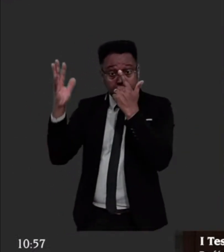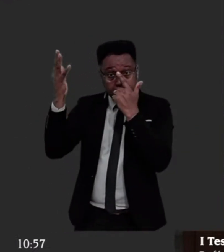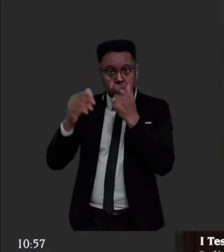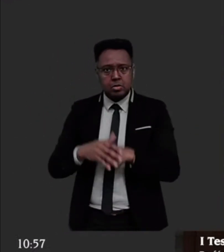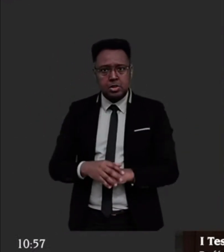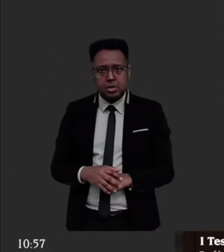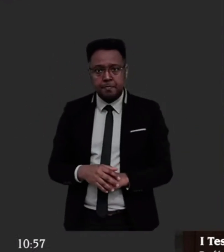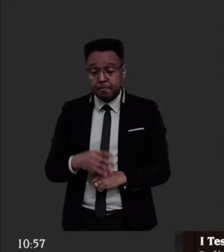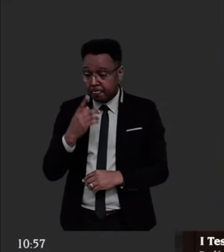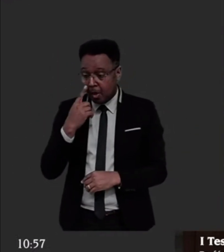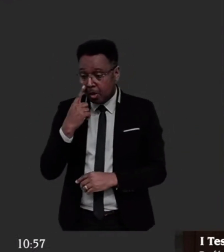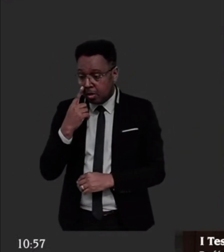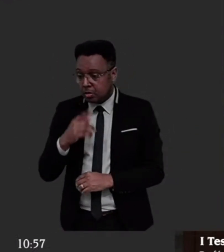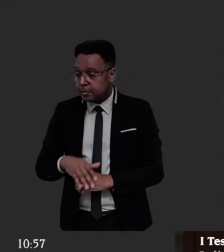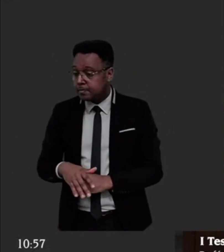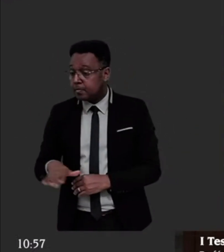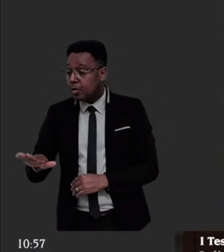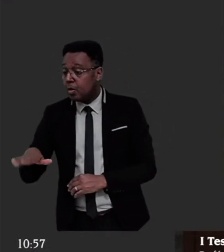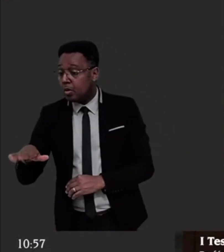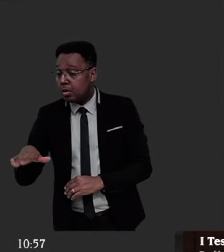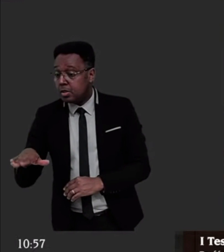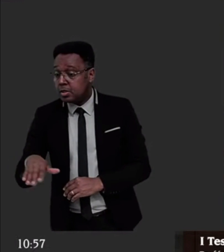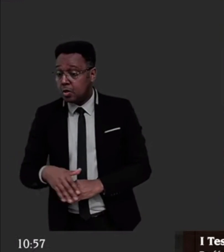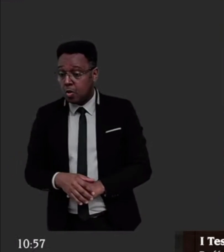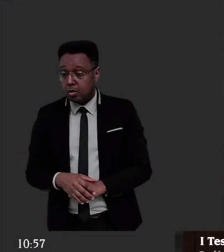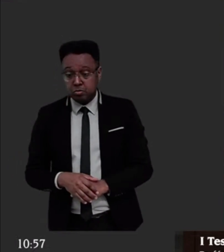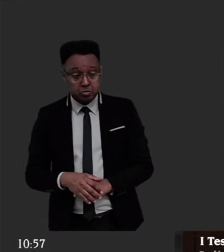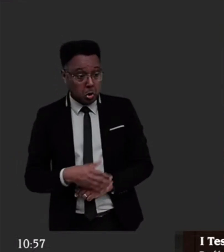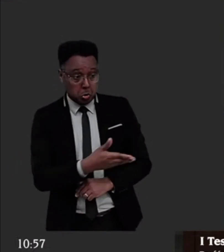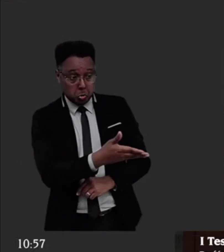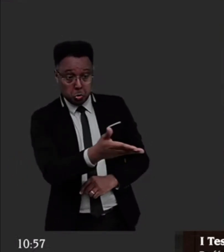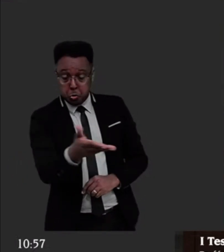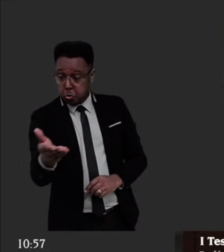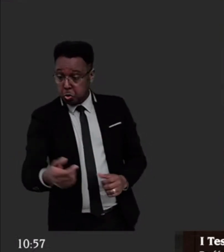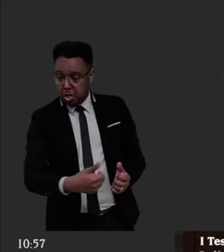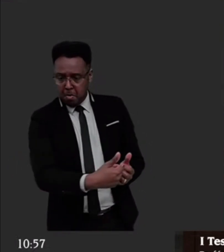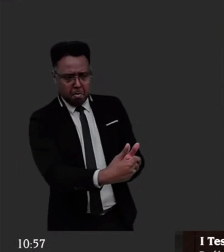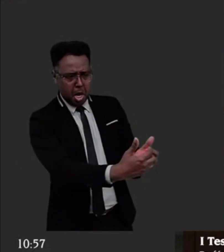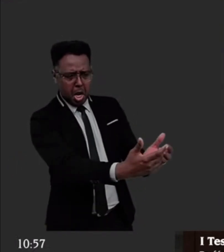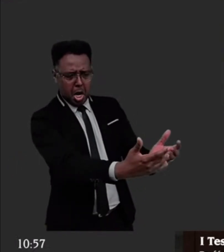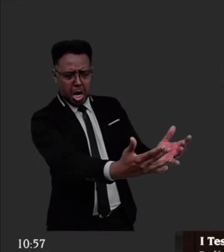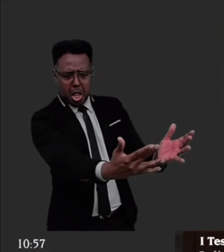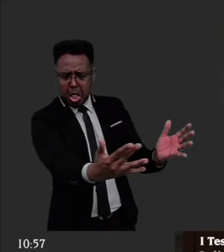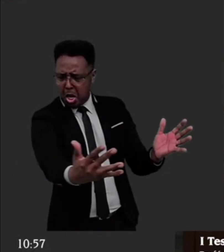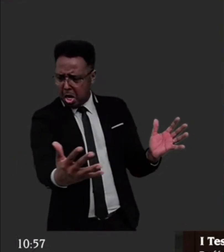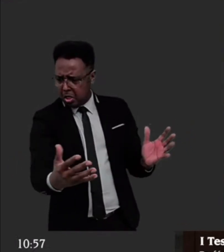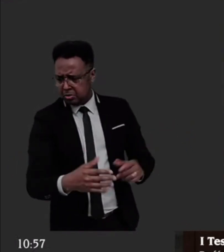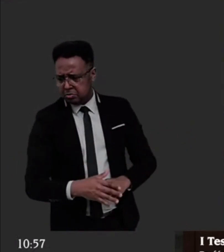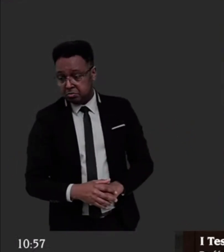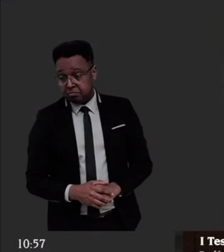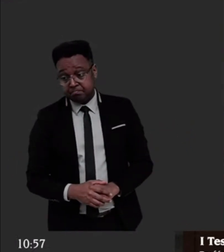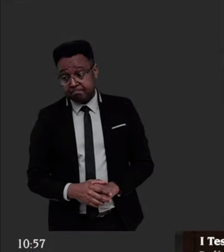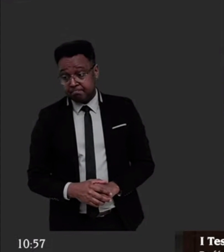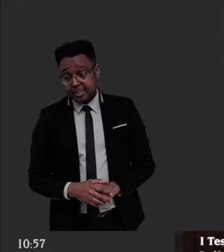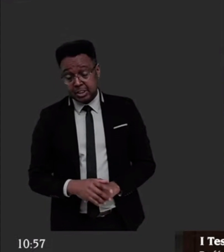Senhor, essa multidão veio de longe e precisa ir embora, e aqui não tem o que, pode ser que eles desfaleçam até no caminho,